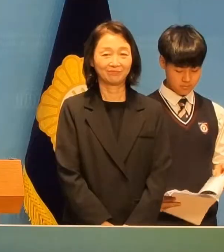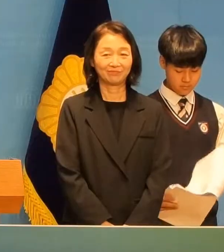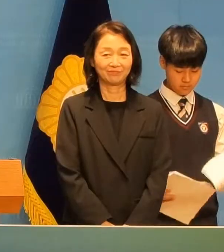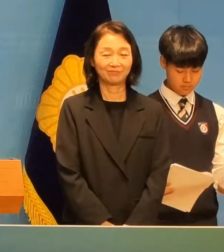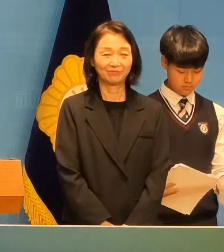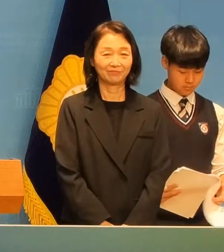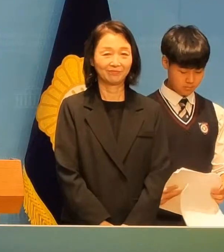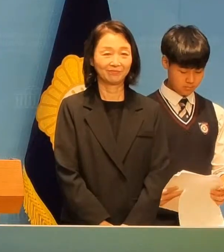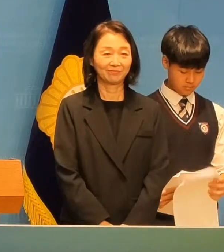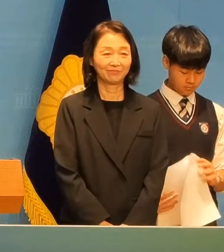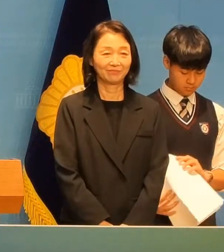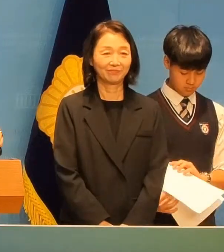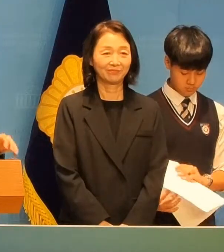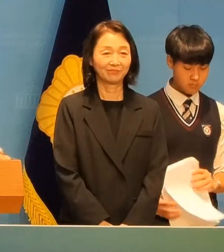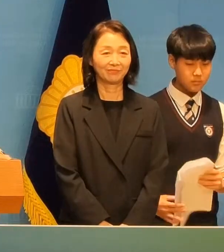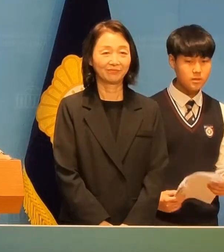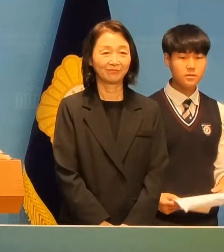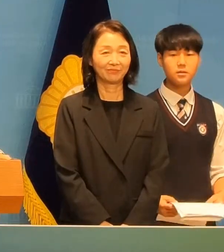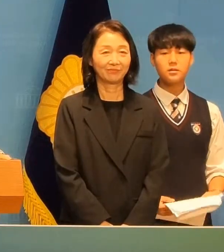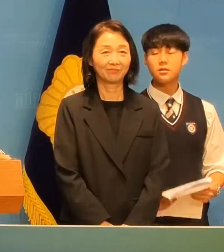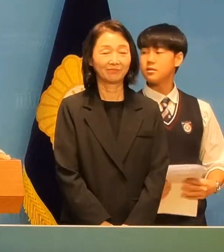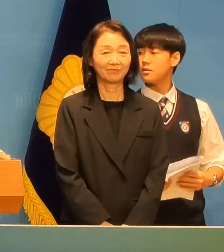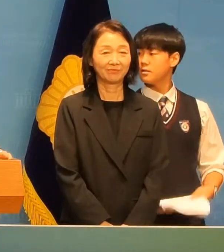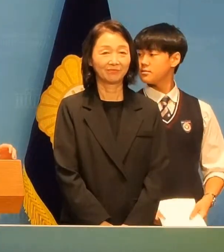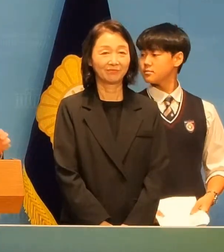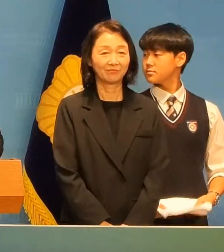네. 10시 되면.